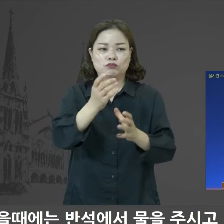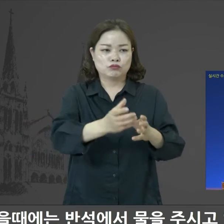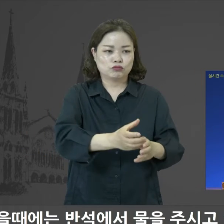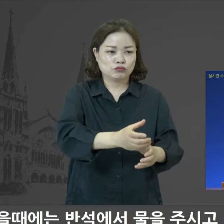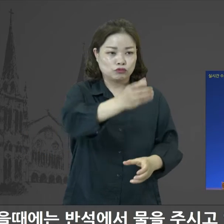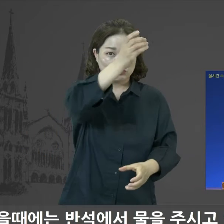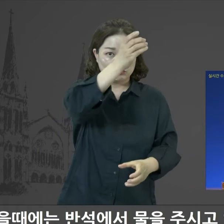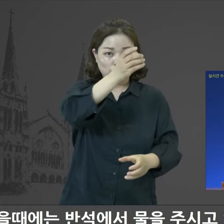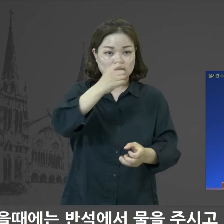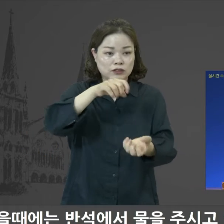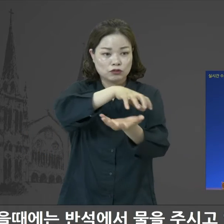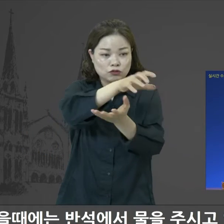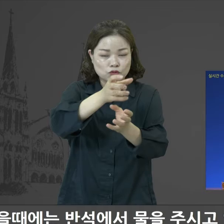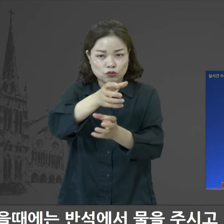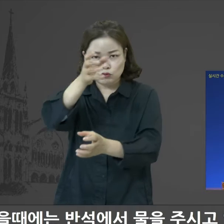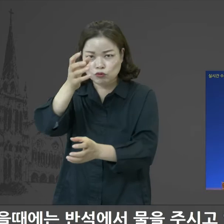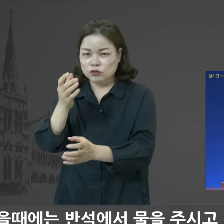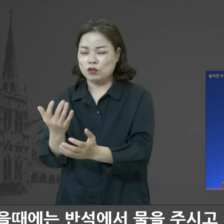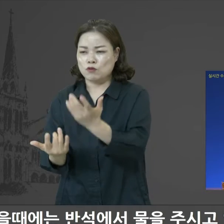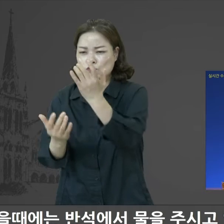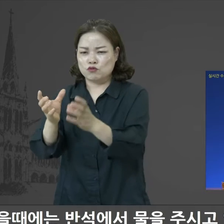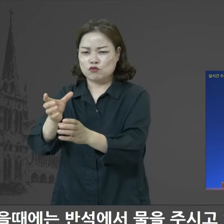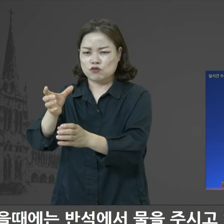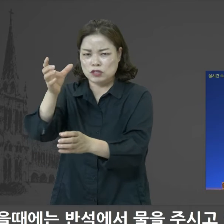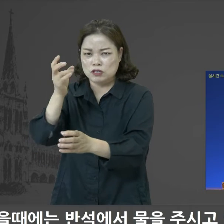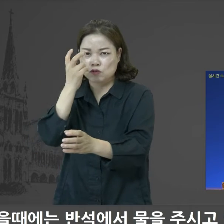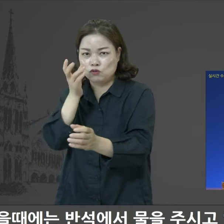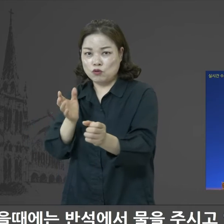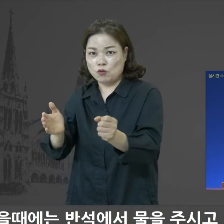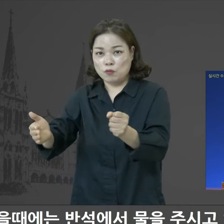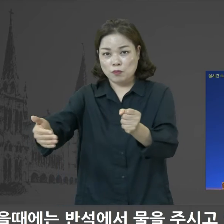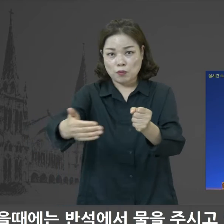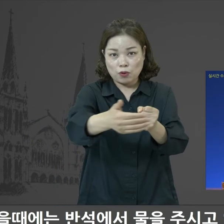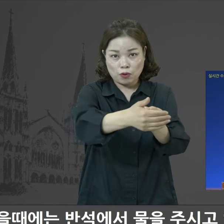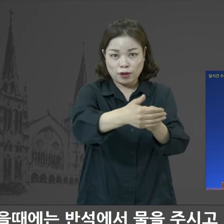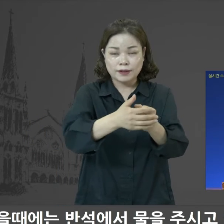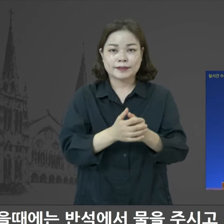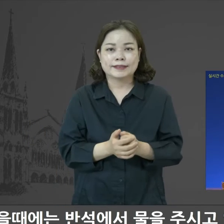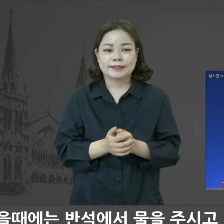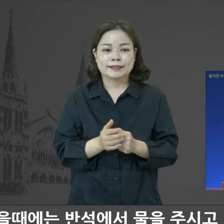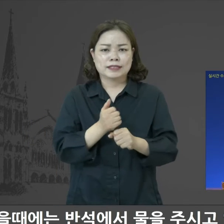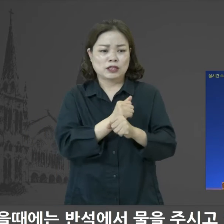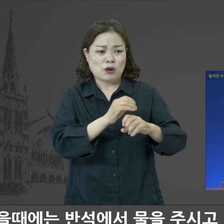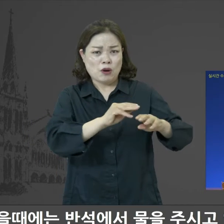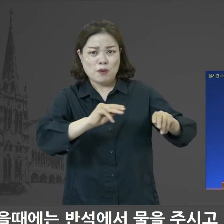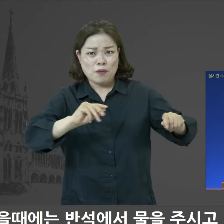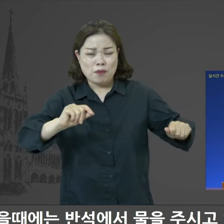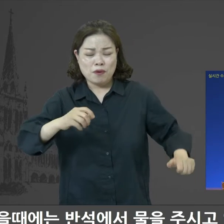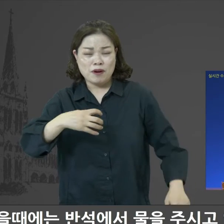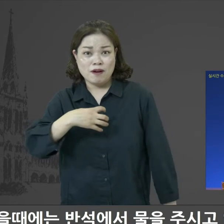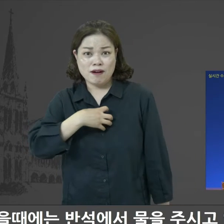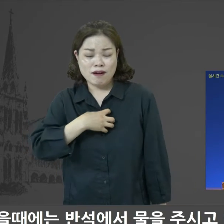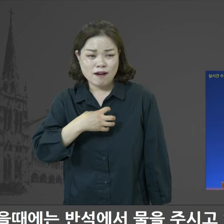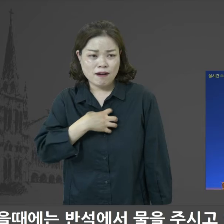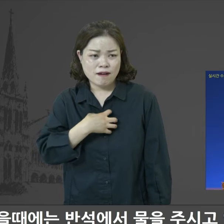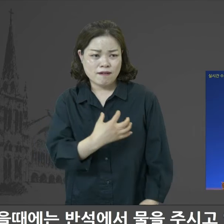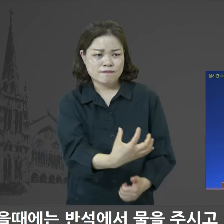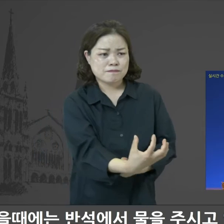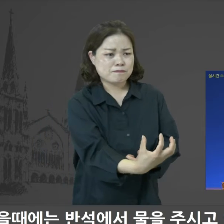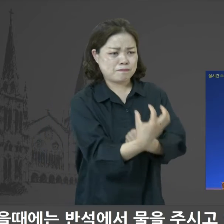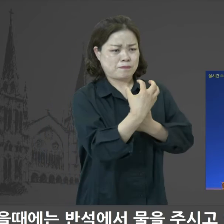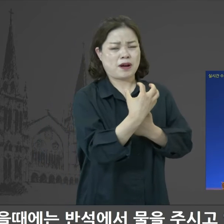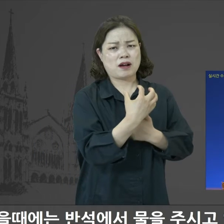백성들을 공급하시고 보호하신 하나님이셨습니다. 광야는 위험하고